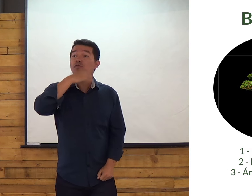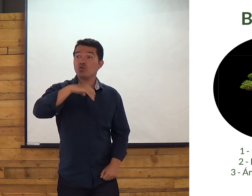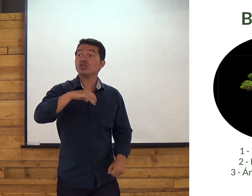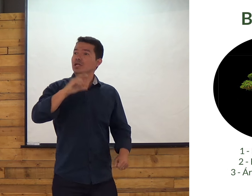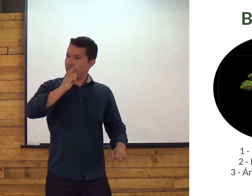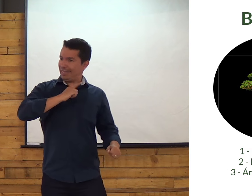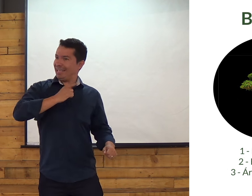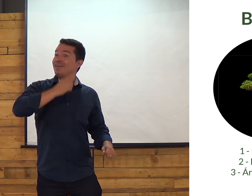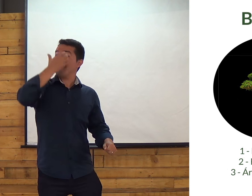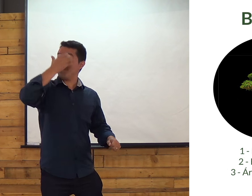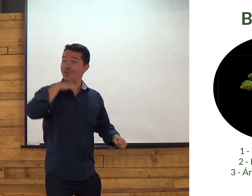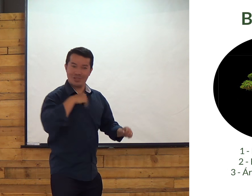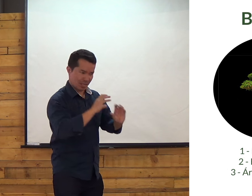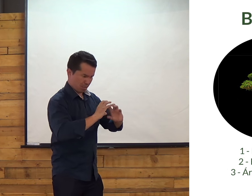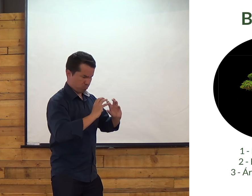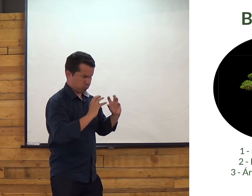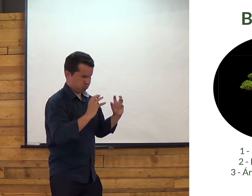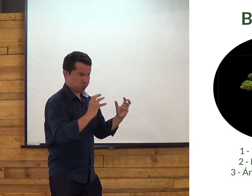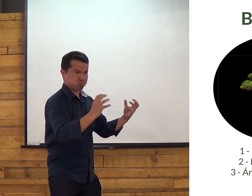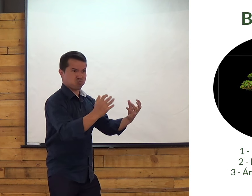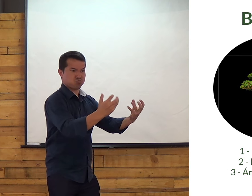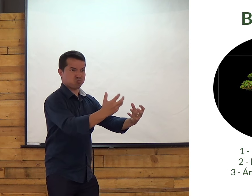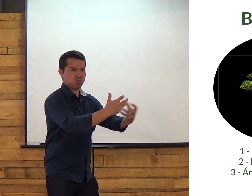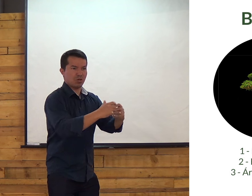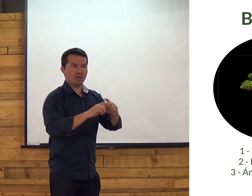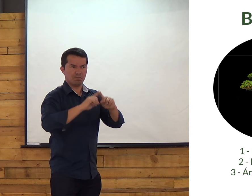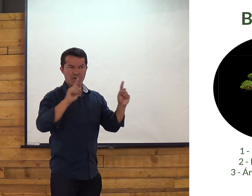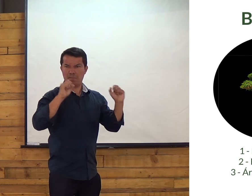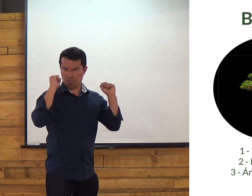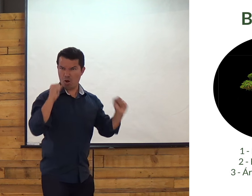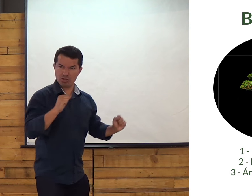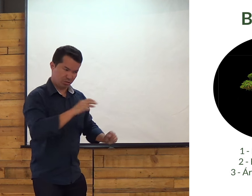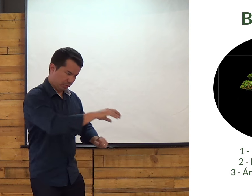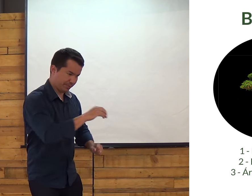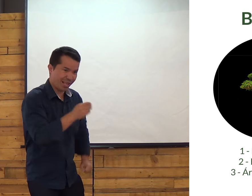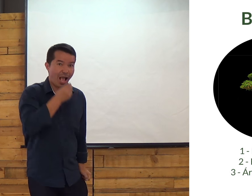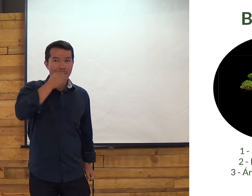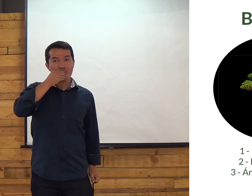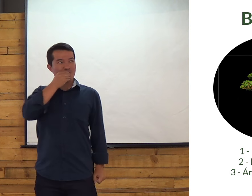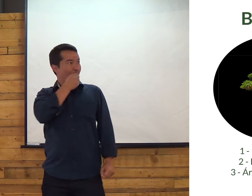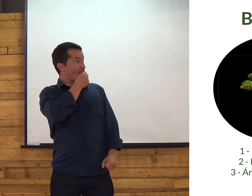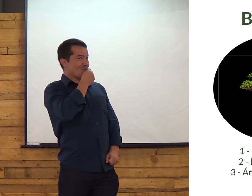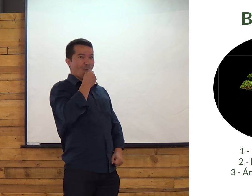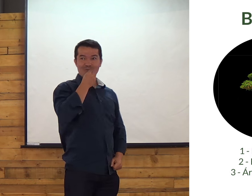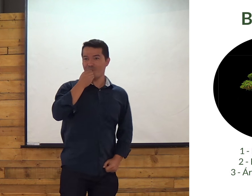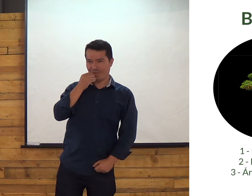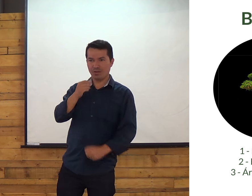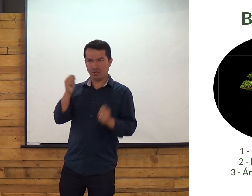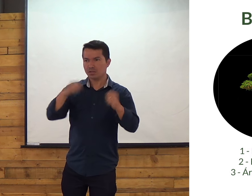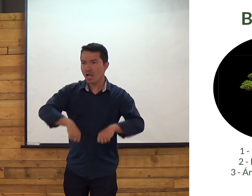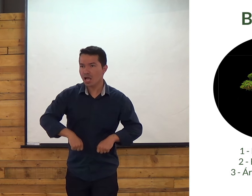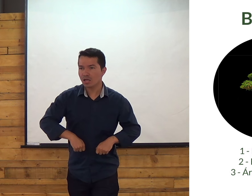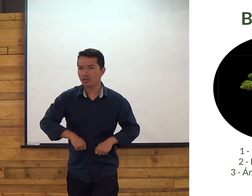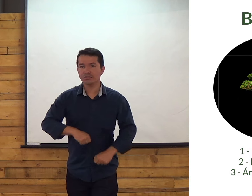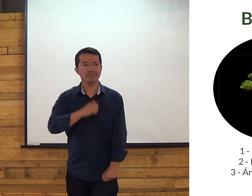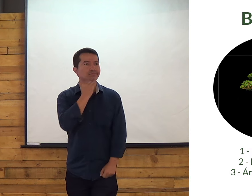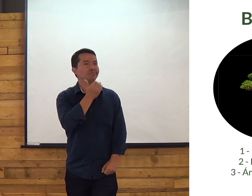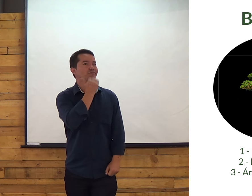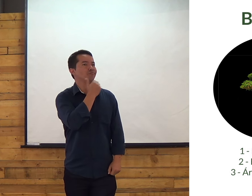ali. Fruta, ela tem fruta. Tem fruta, sim. Mas pode comer a fruta dela? Fica